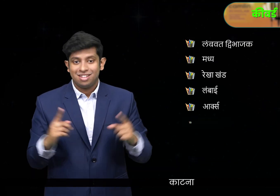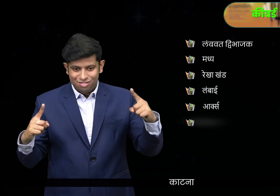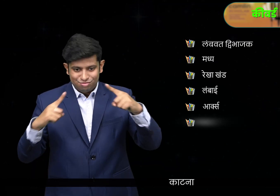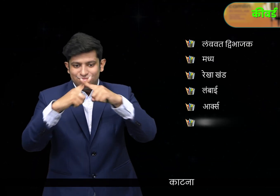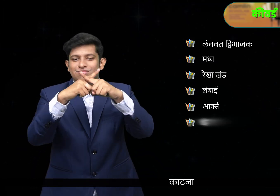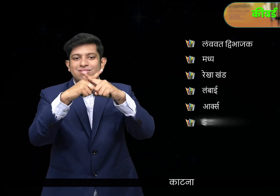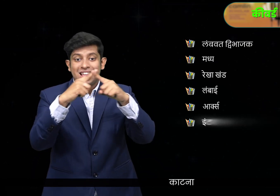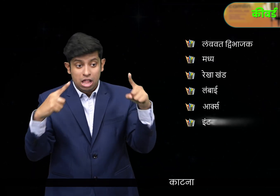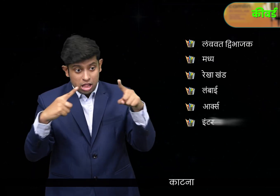काटना,